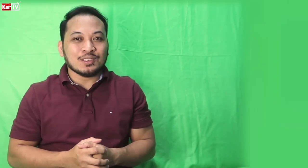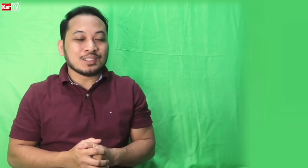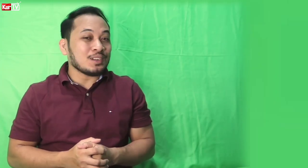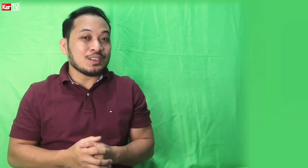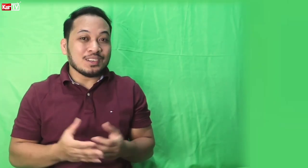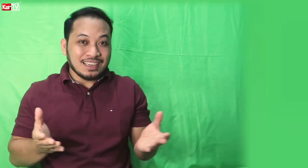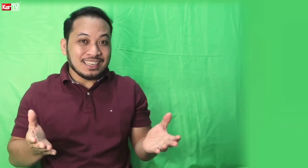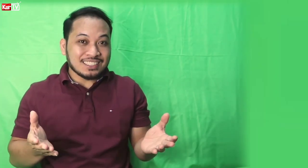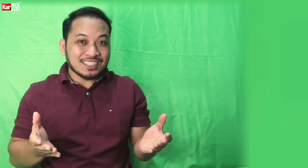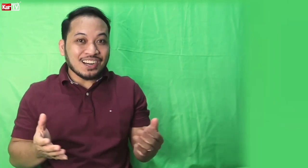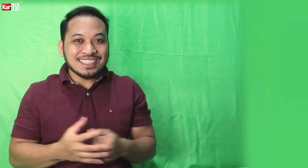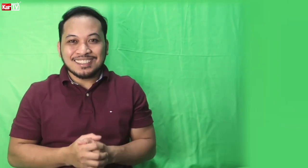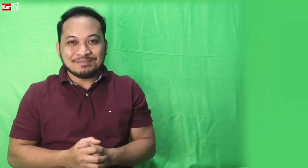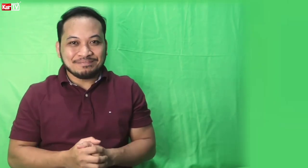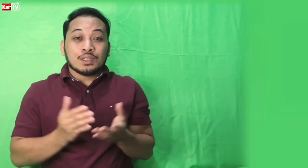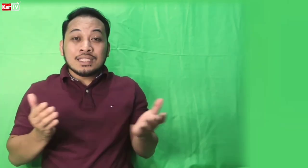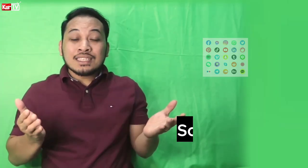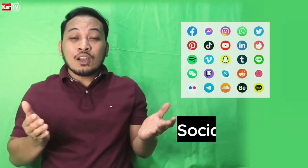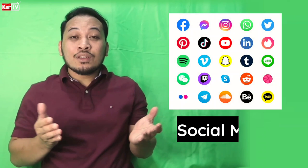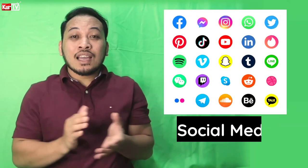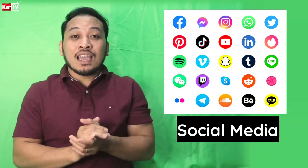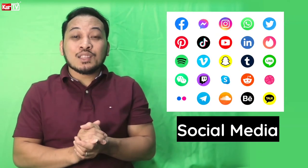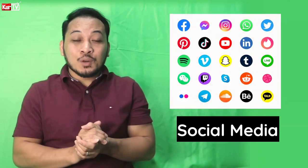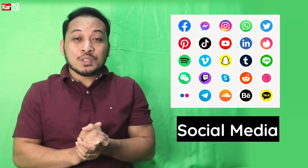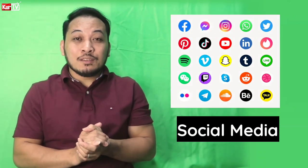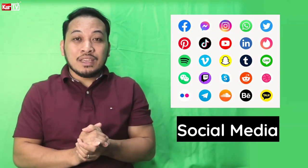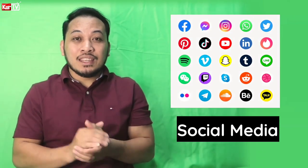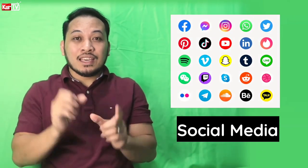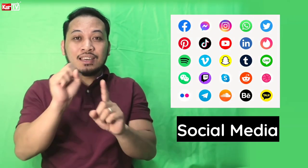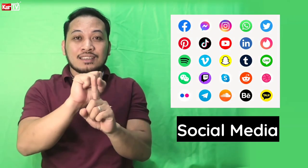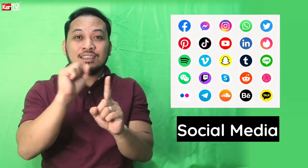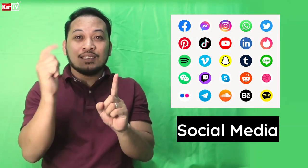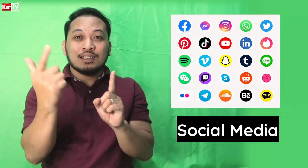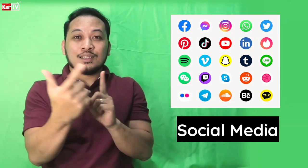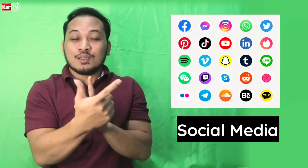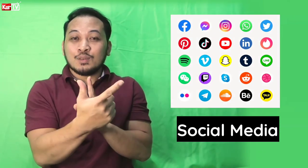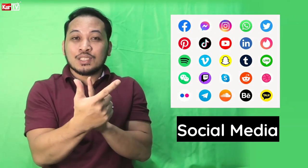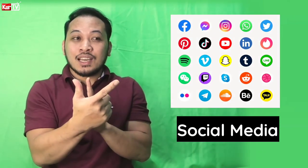So, let's start. This is how we sign social media. Social